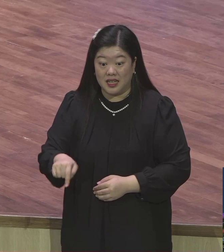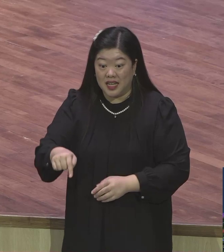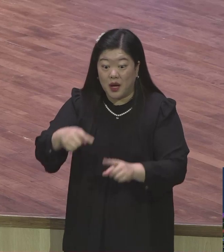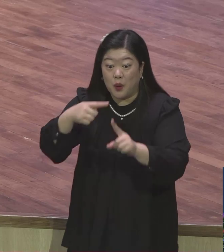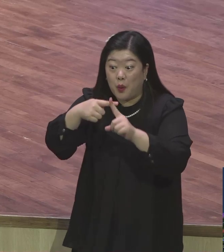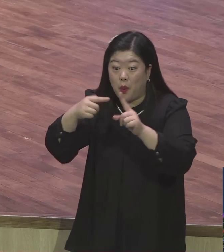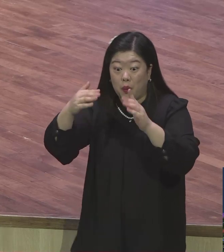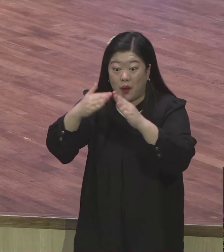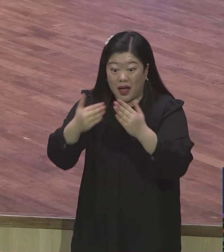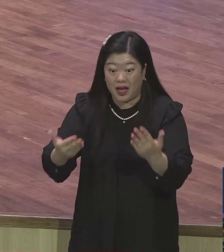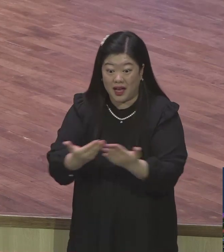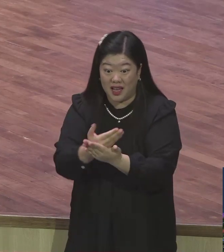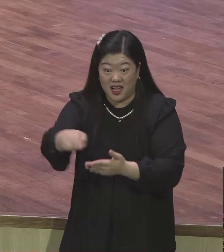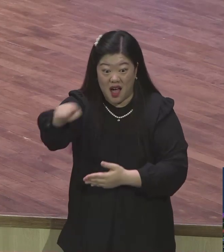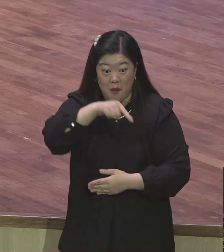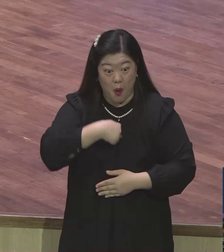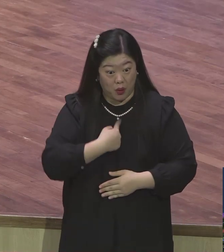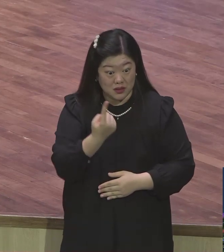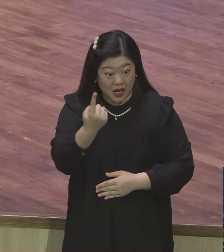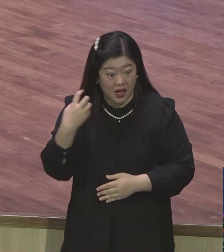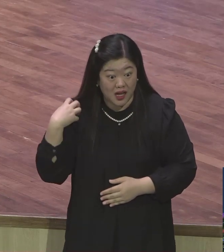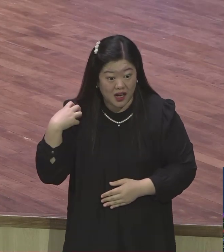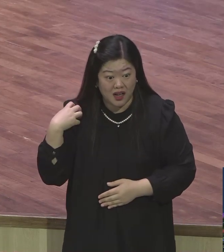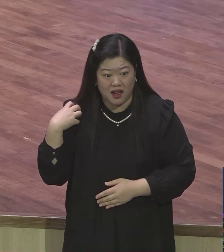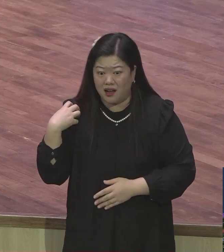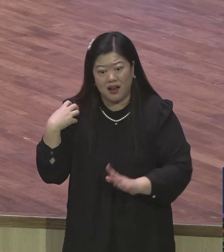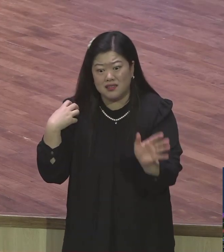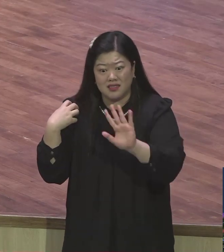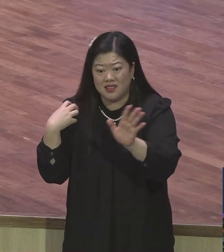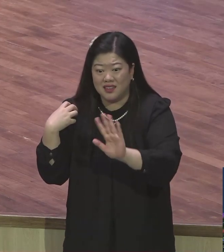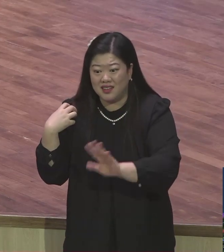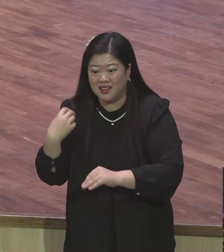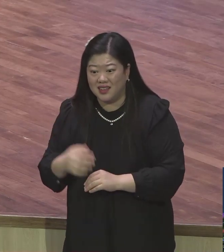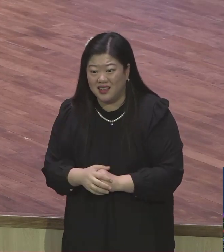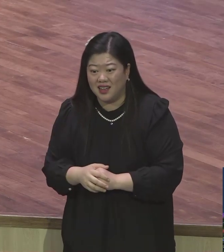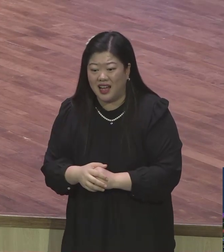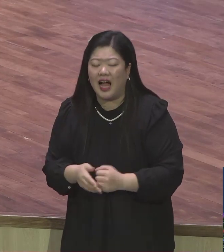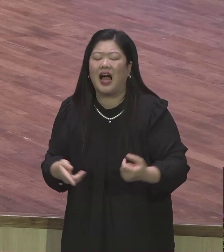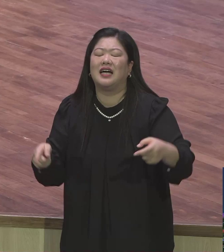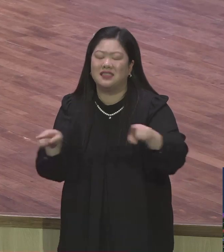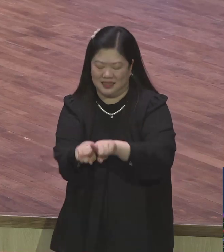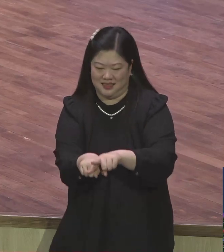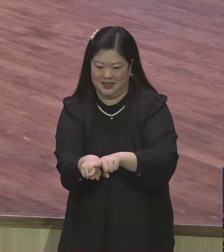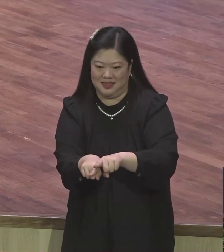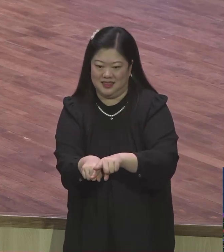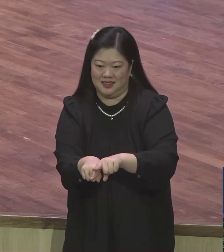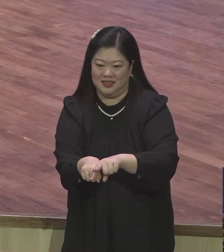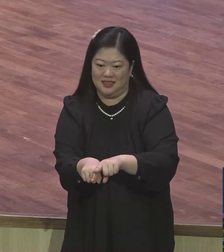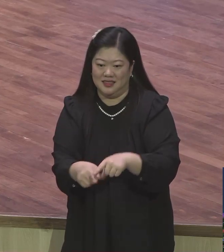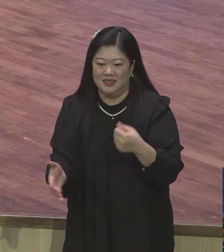봉식했습니까? 뭘 했다고 시험 든 것 자체가 틀린 거예요.